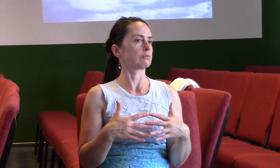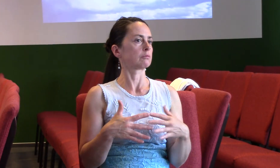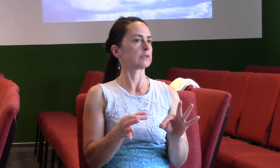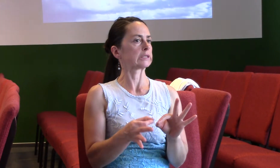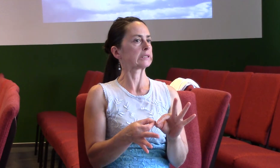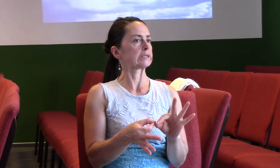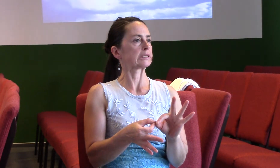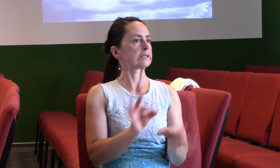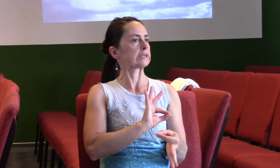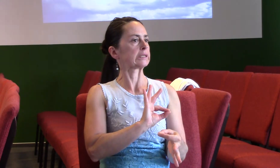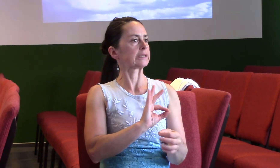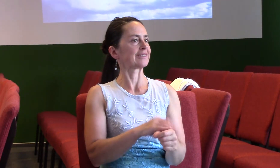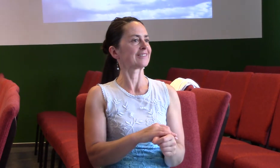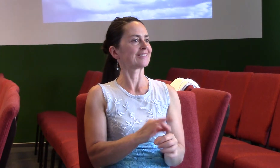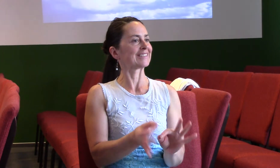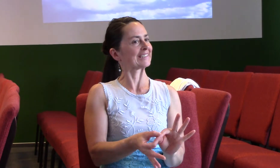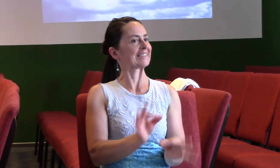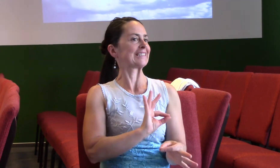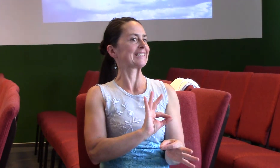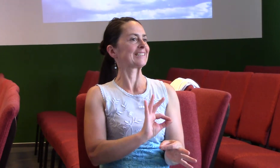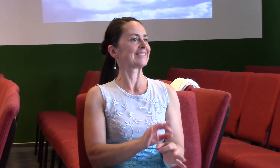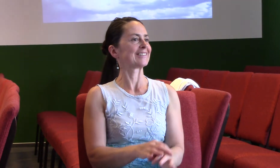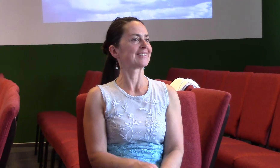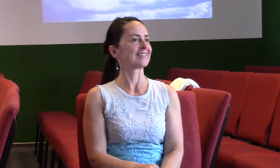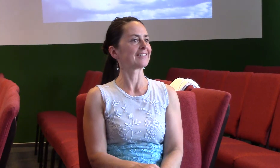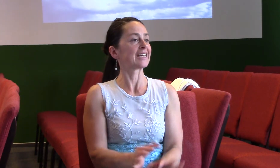Jestliže rozděluje rodiny, jestliže krade děti,